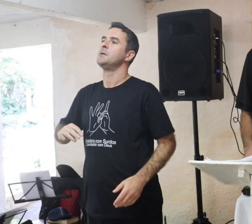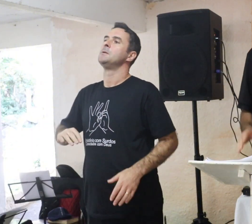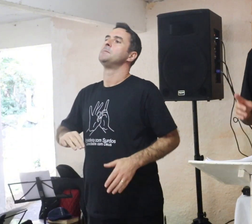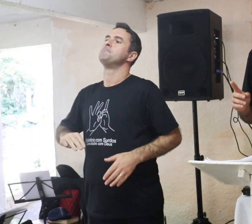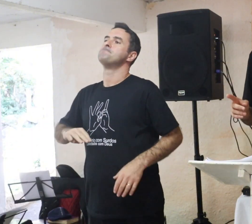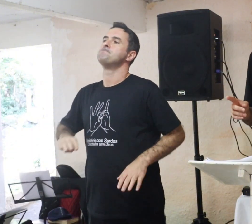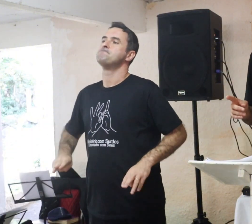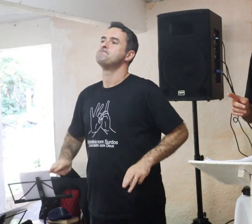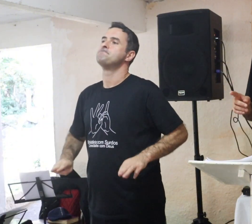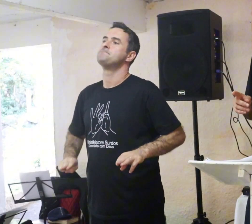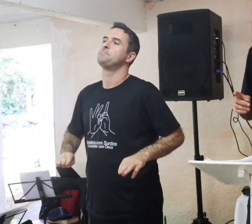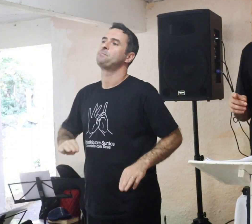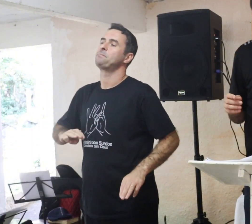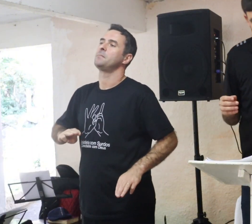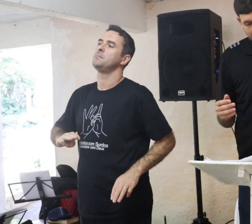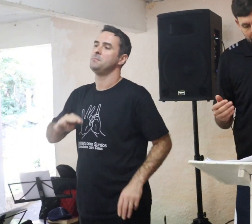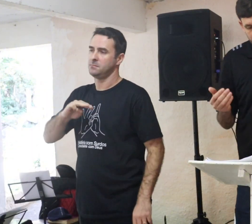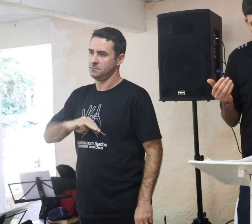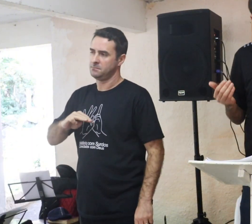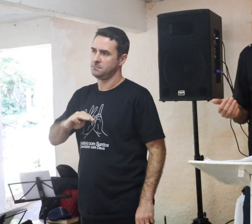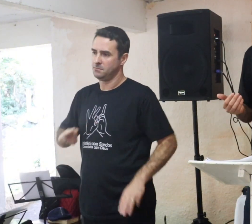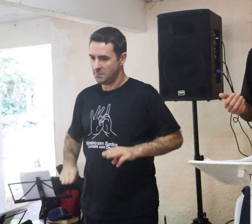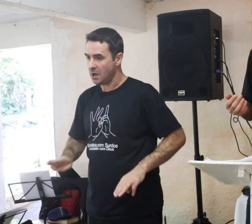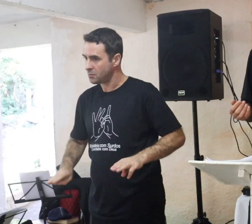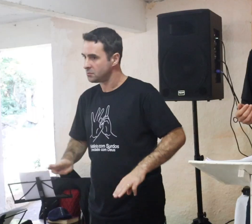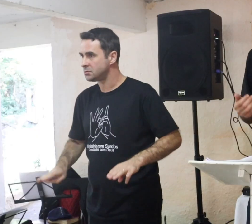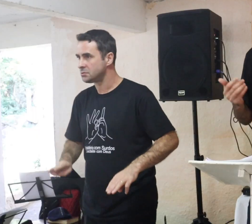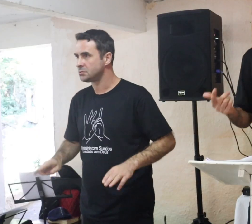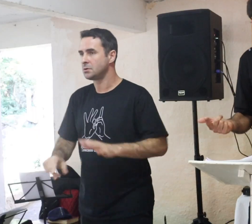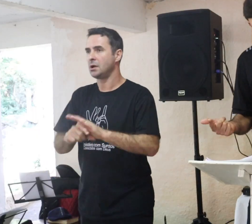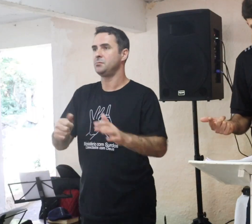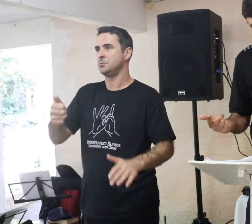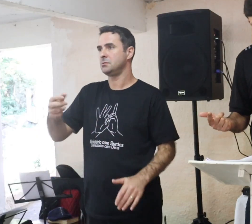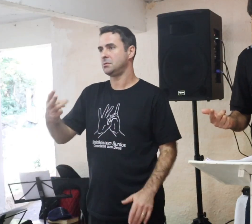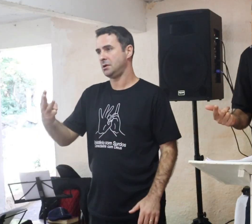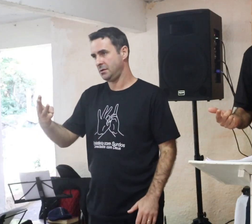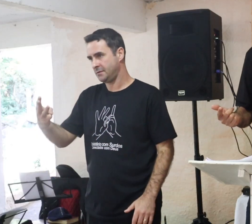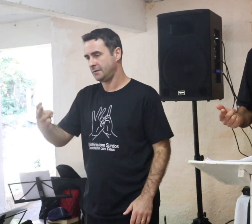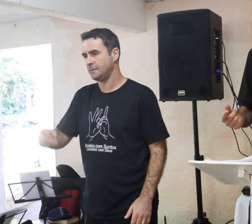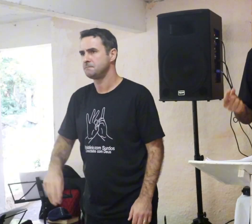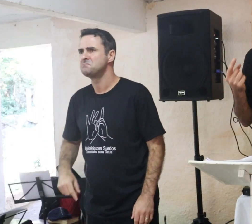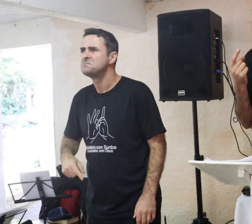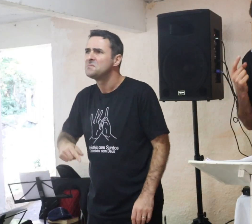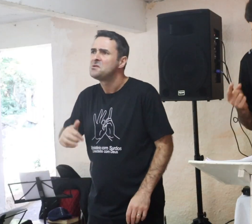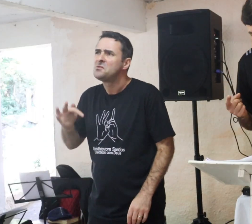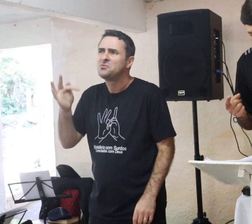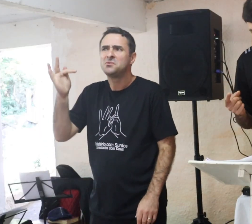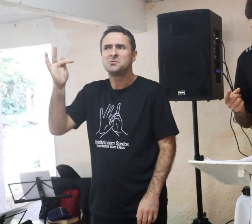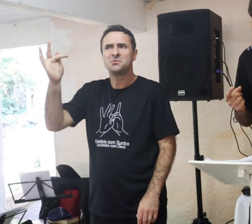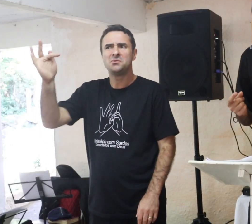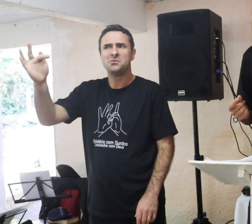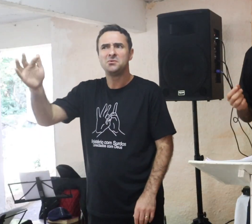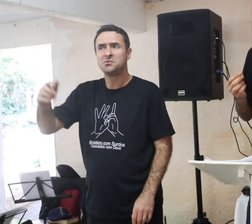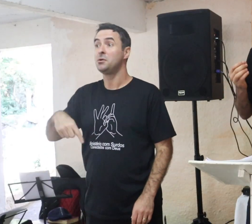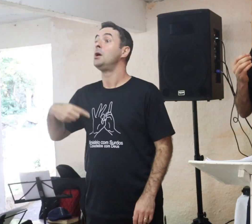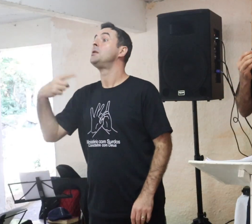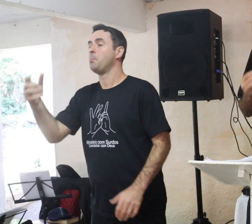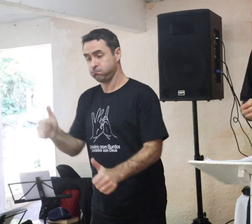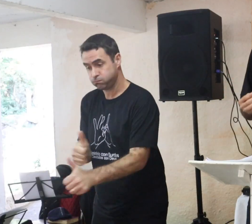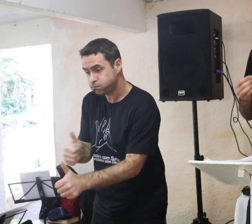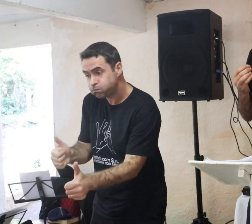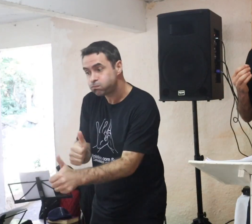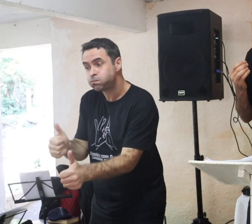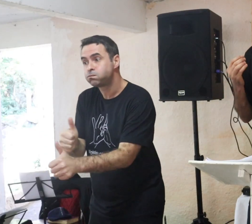a partir do versículo 24. Mas naqueles dias, após aquela tribulação, o sol escurecerá e